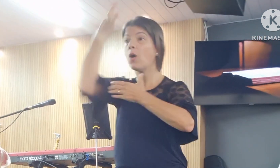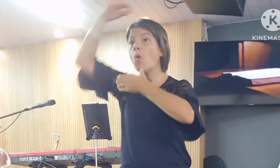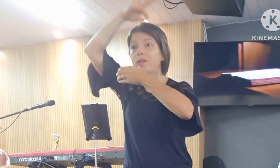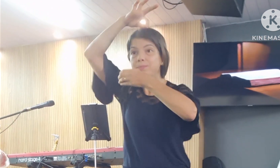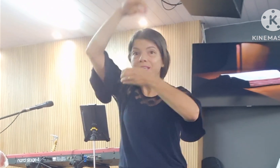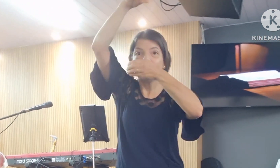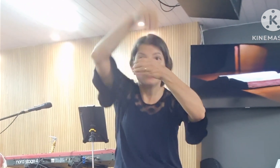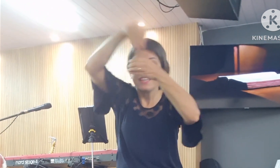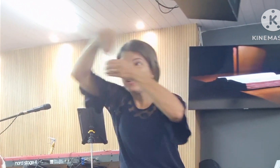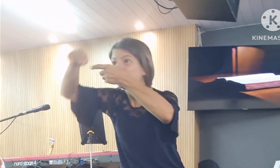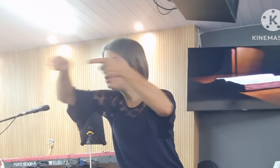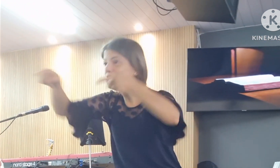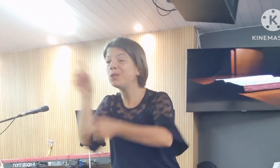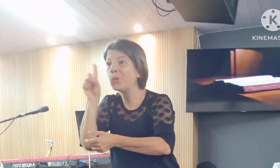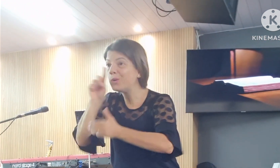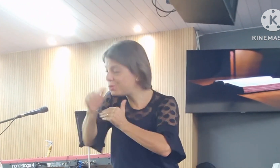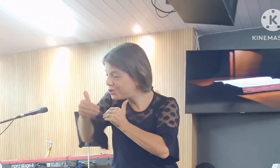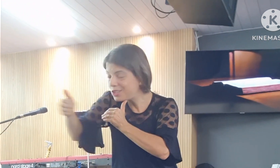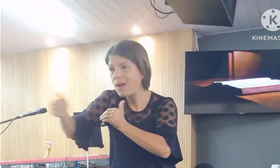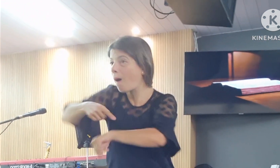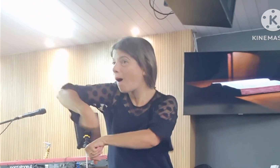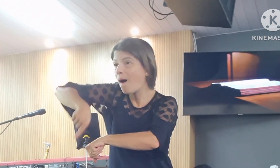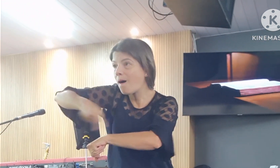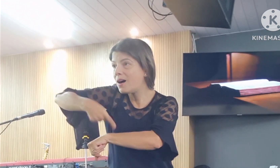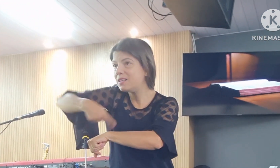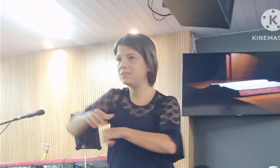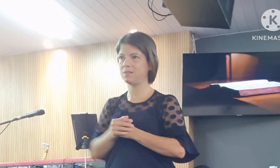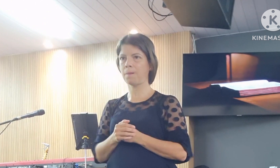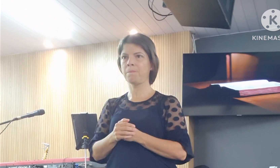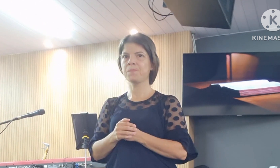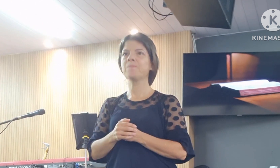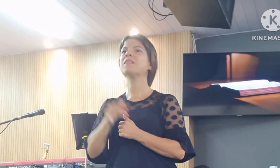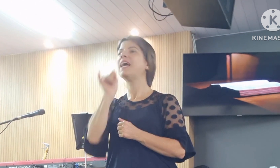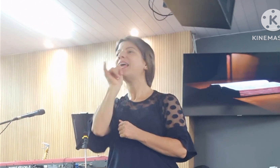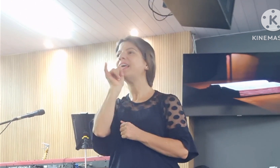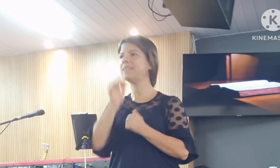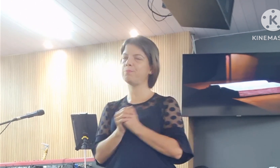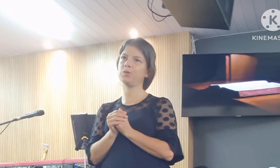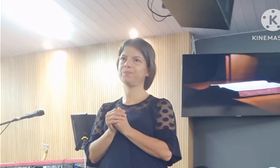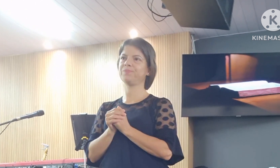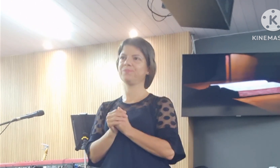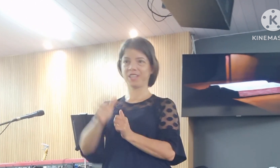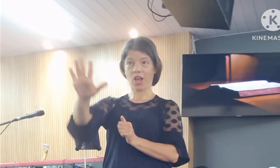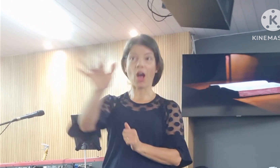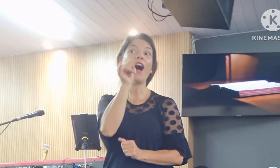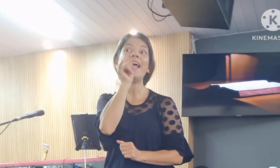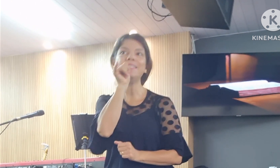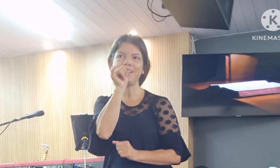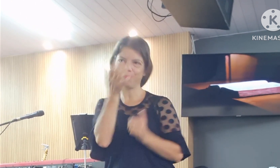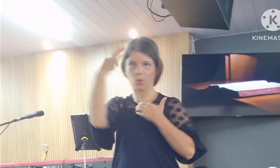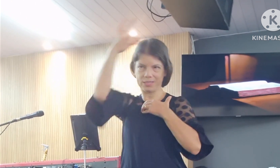os instantes da tua vida. O Espírito de Deus fala para você: dá licença, eu vou ali atender o irmão